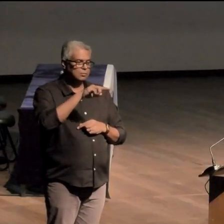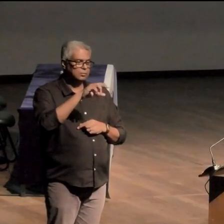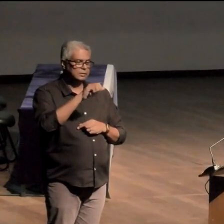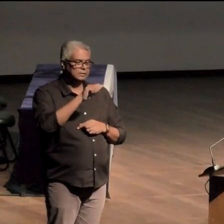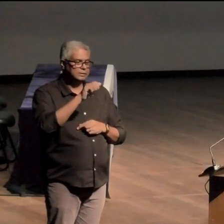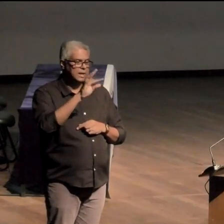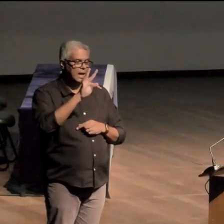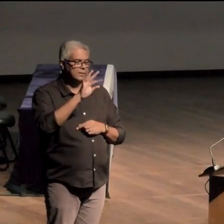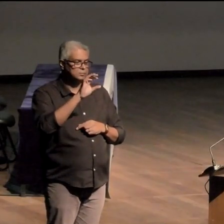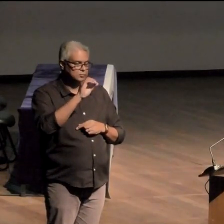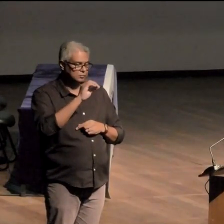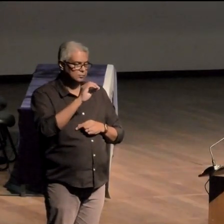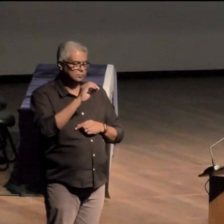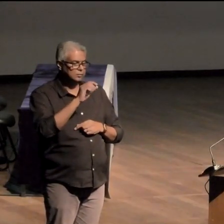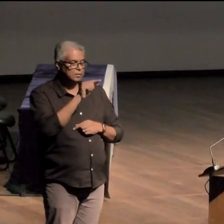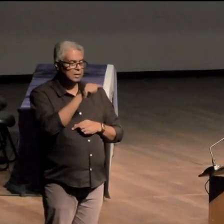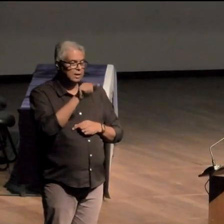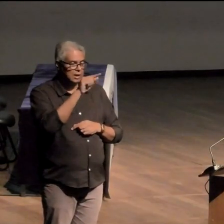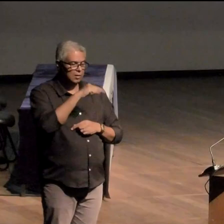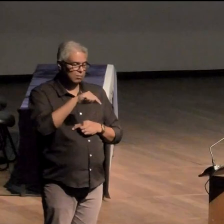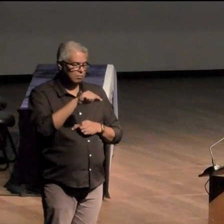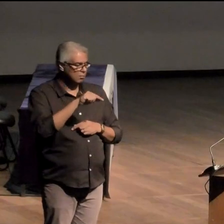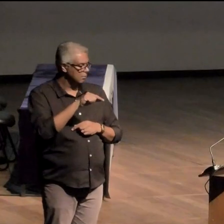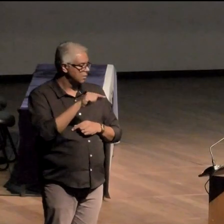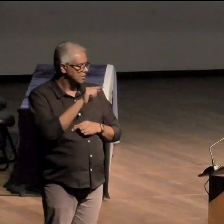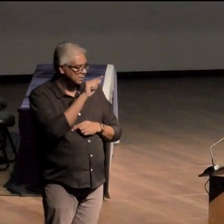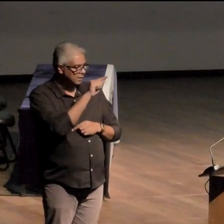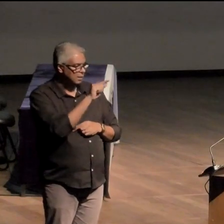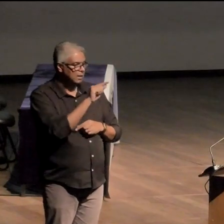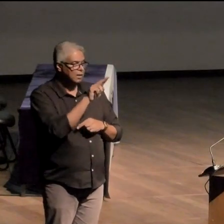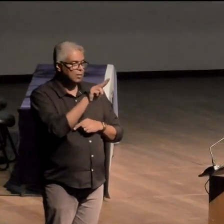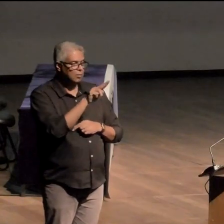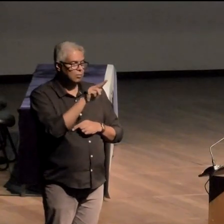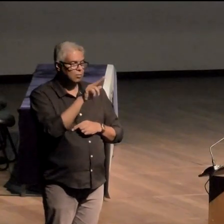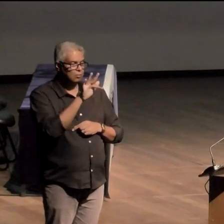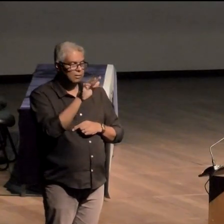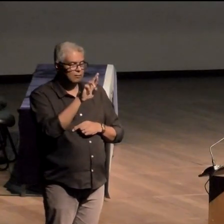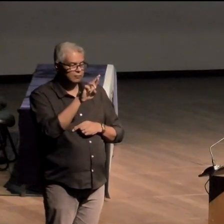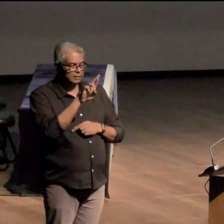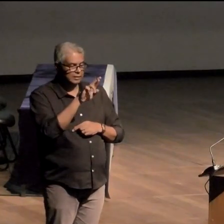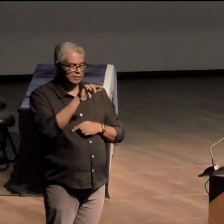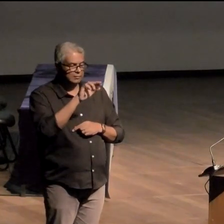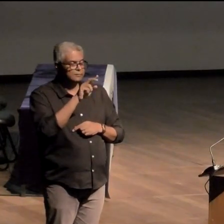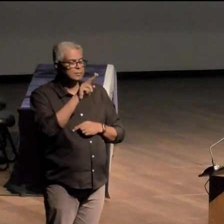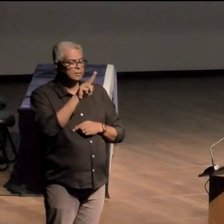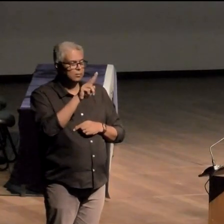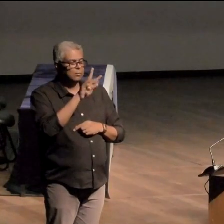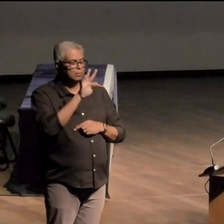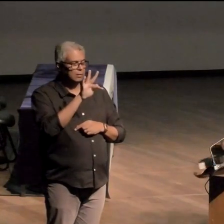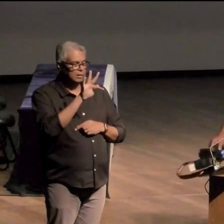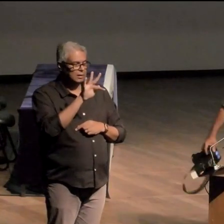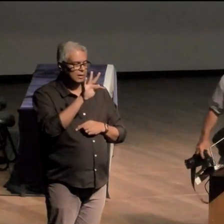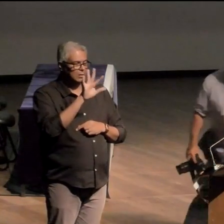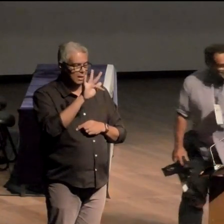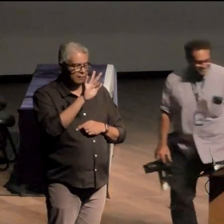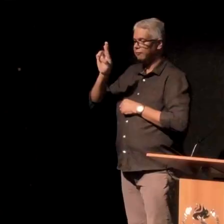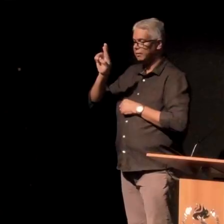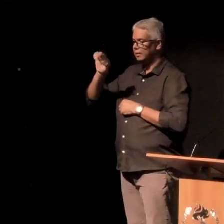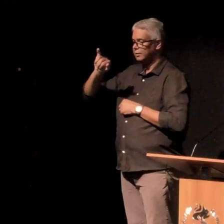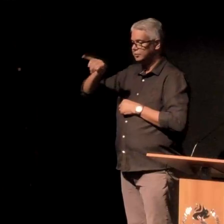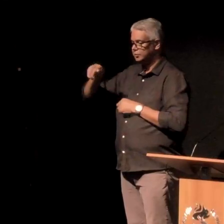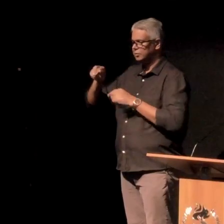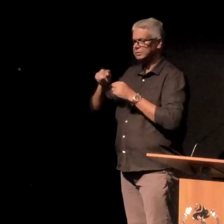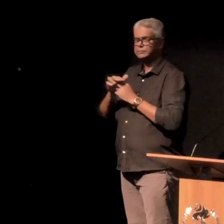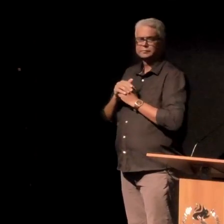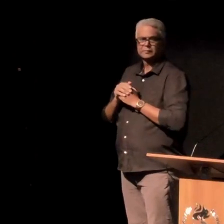underline UFRJ aí tá lá no na Bios vale a pena